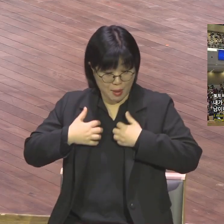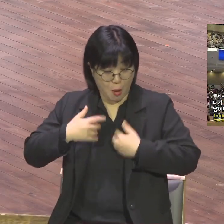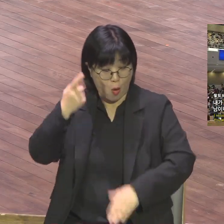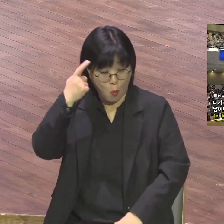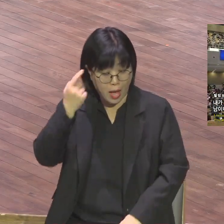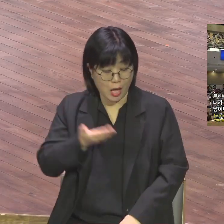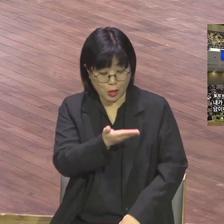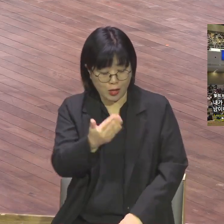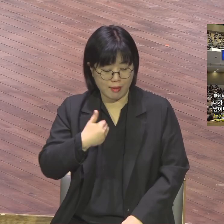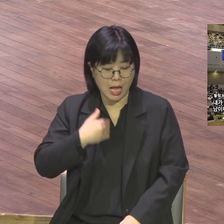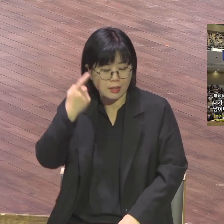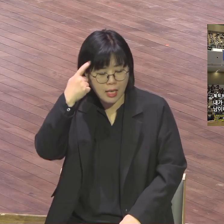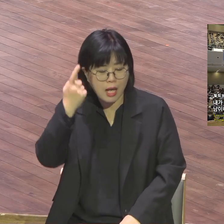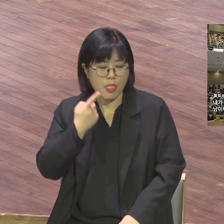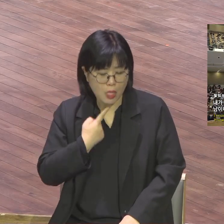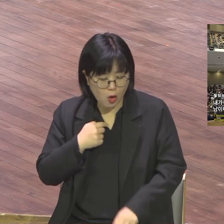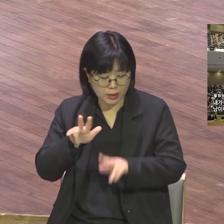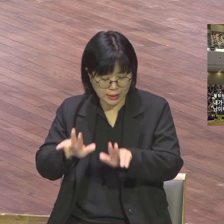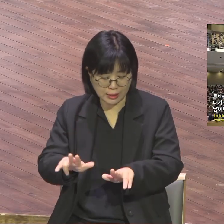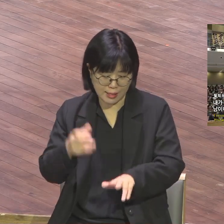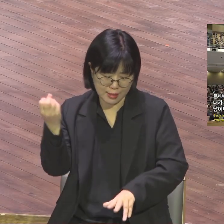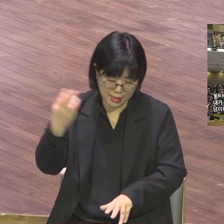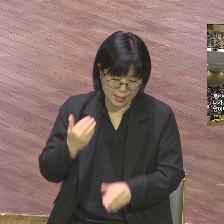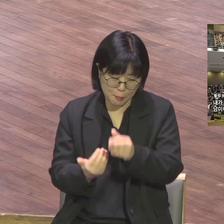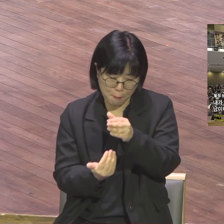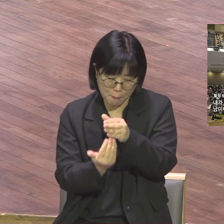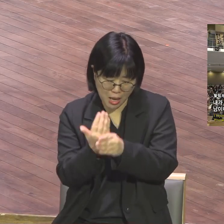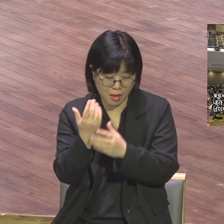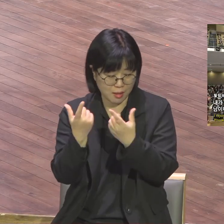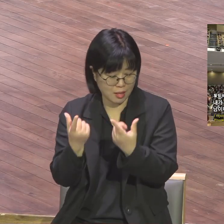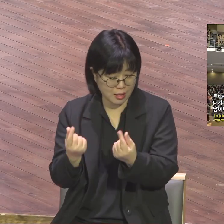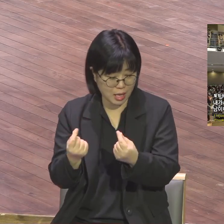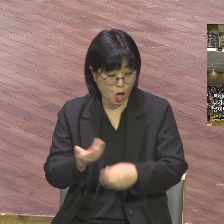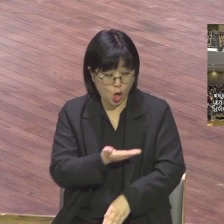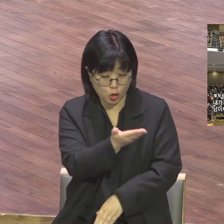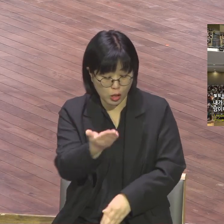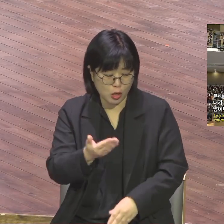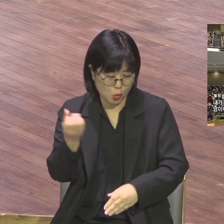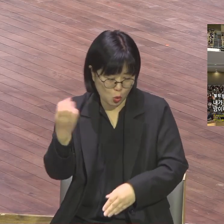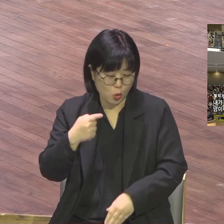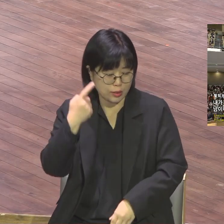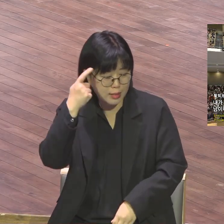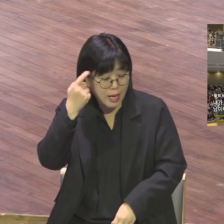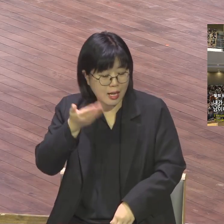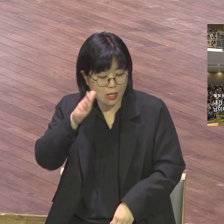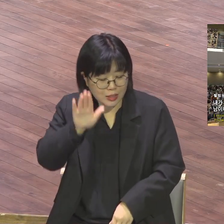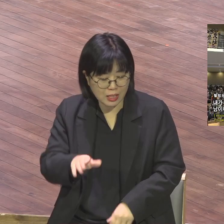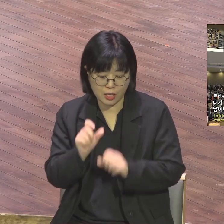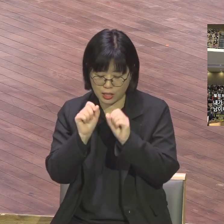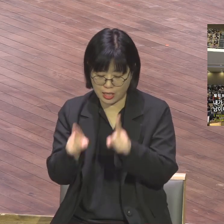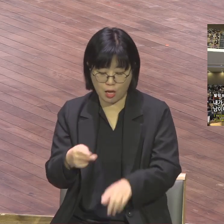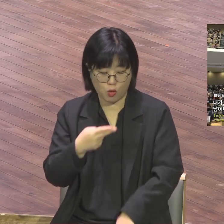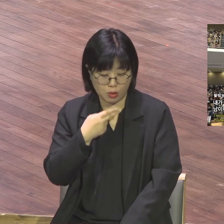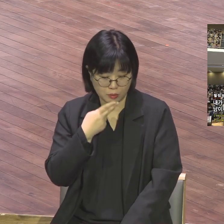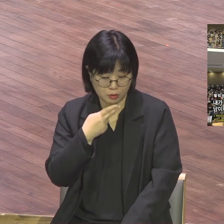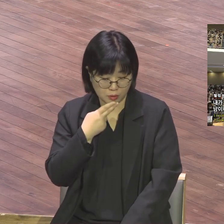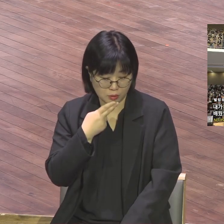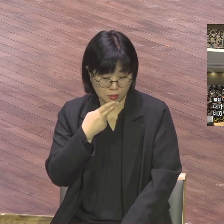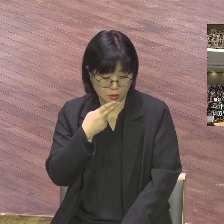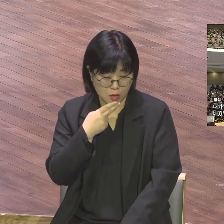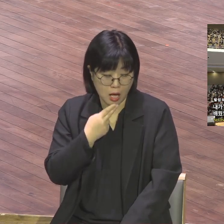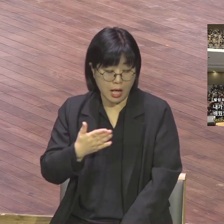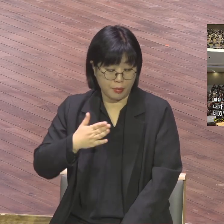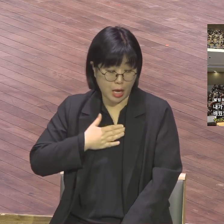너희가 나를 생각하던 것이 이제 다시 싹이 남이니 너희가 또한 이를 위하여 생각은 하였으나 기회가